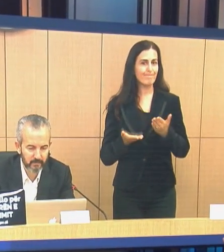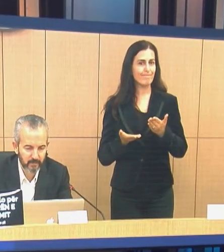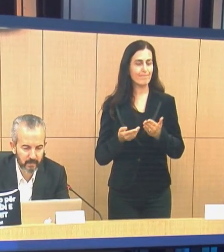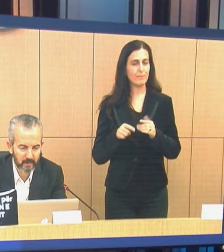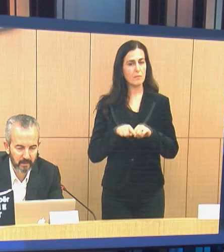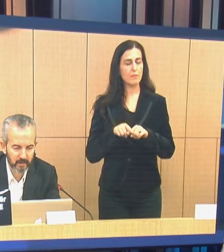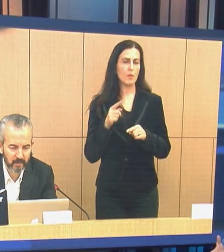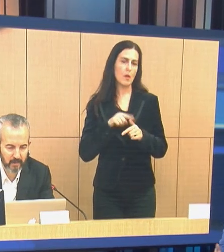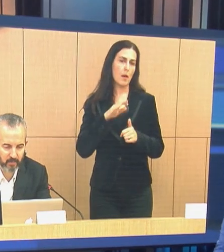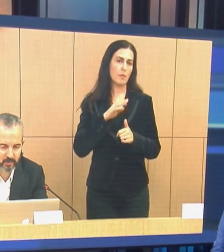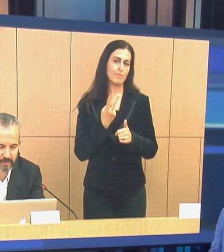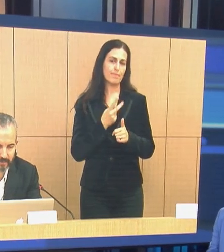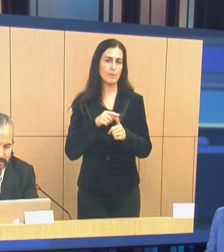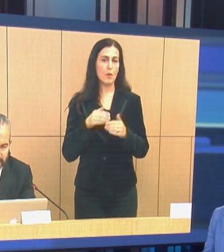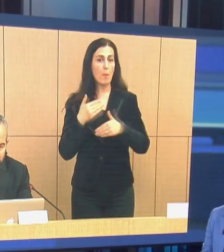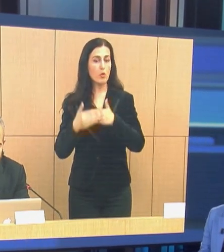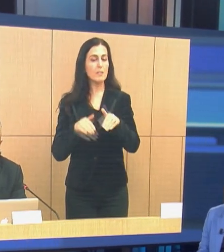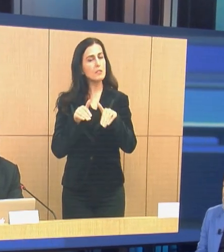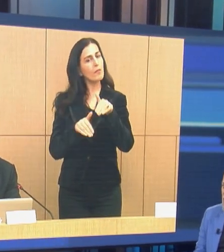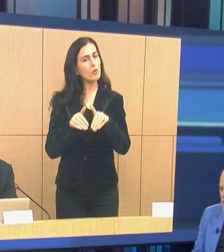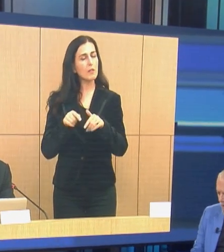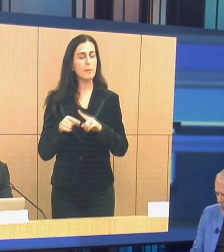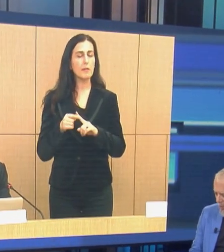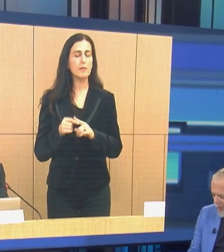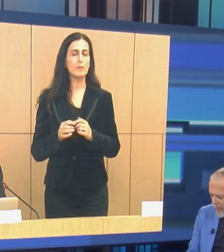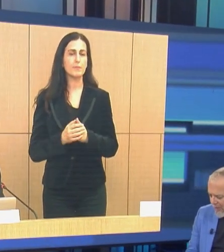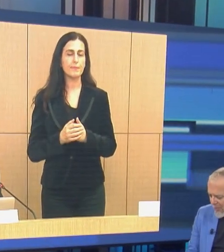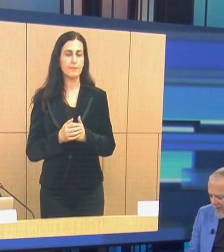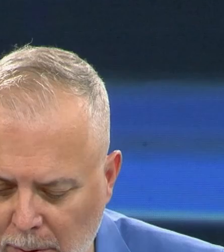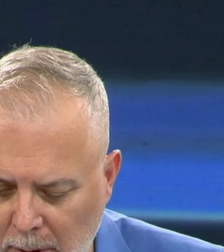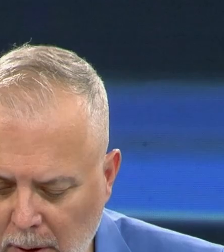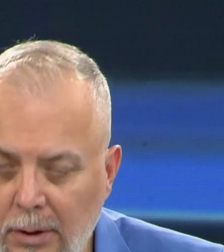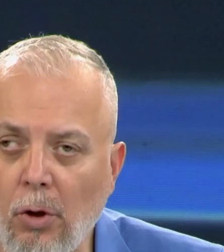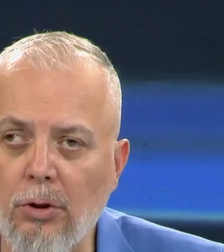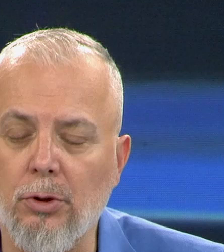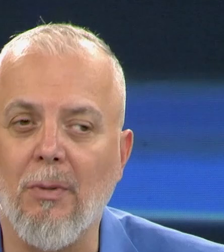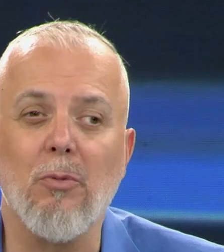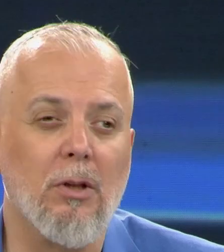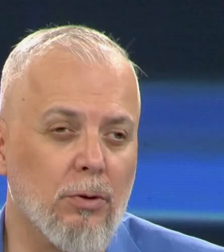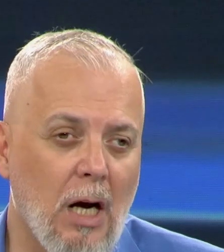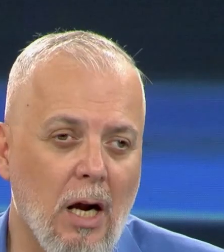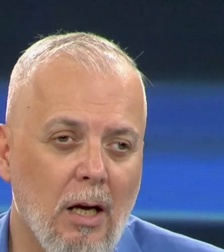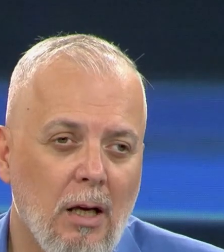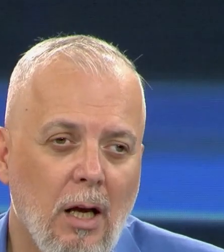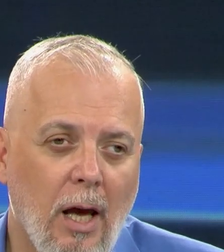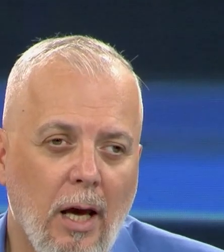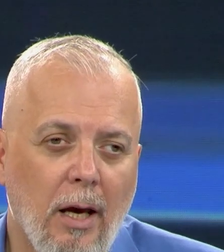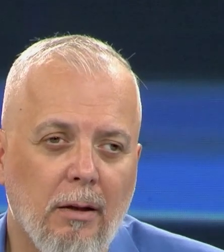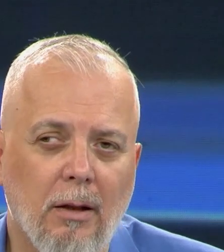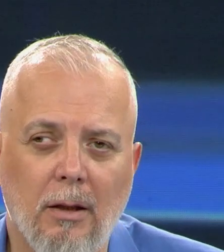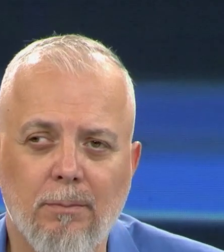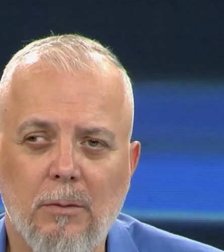fitoj, duhet që shumë njerëz të dalin dhe të votojnë. Pjesëmarrja e ulën, ndërkohë që ka mbetur një orë gjysmë nga mbylla zyrtare